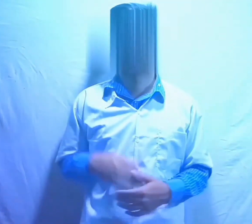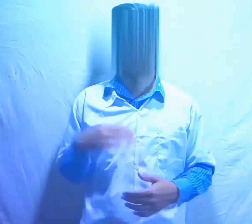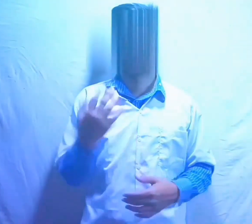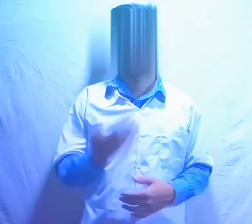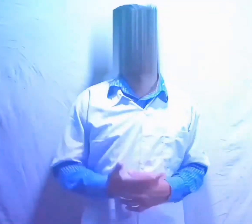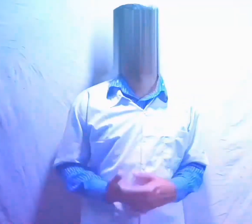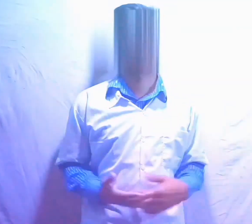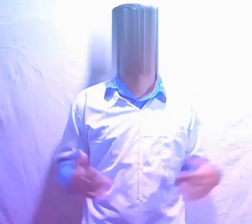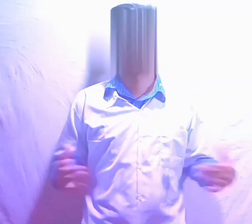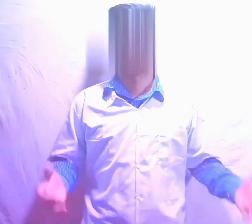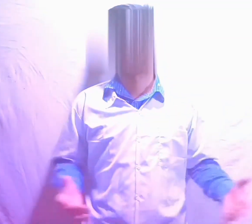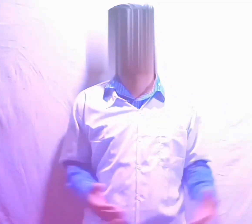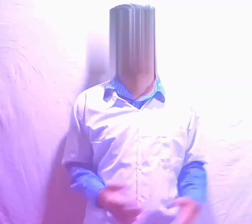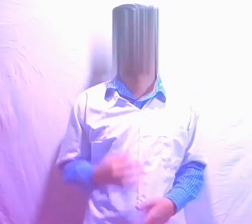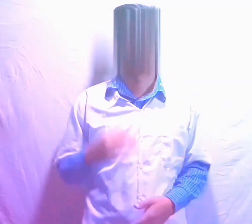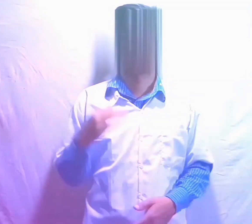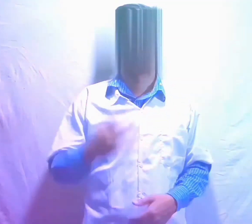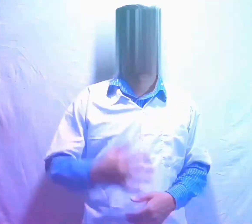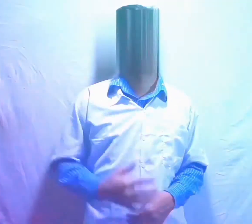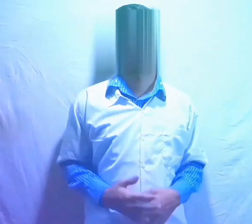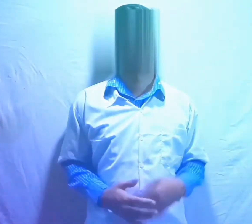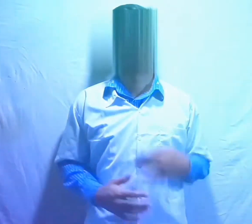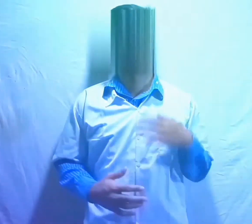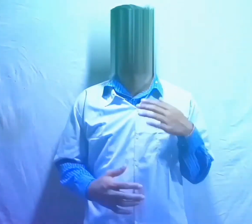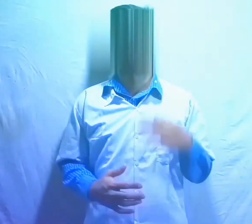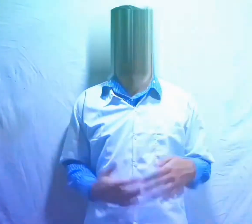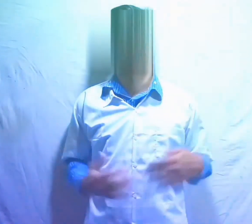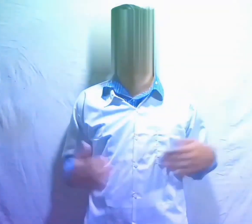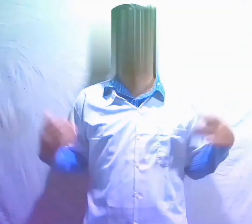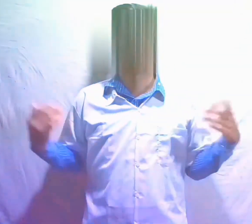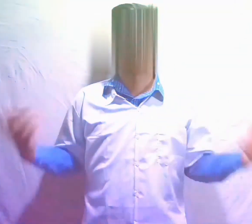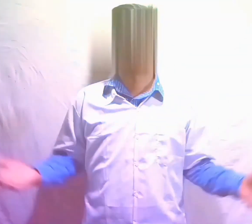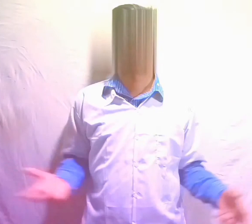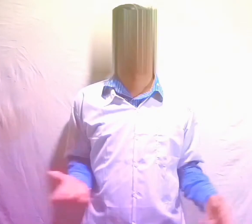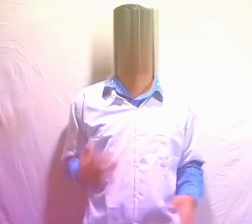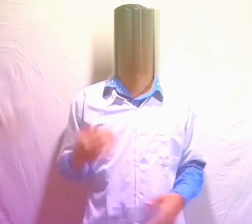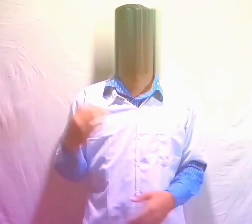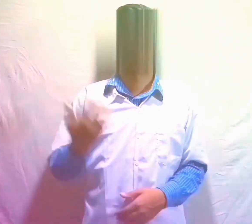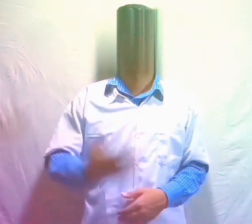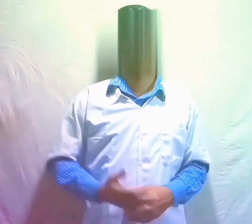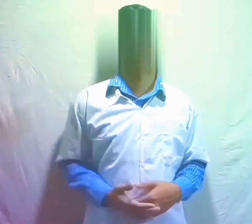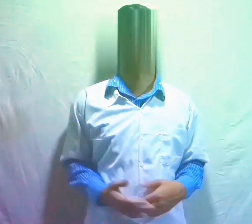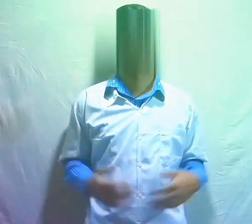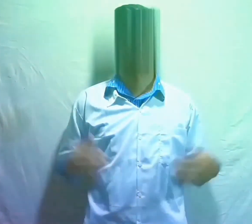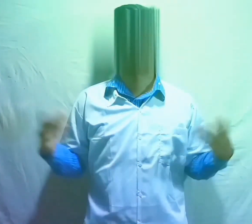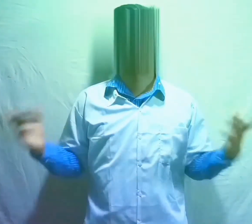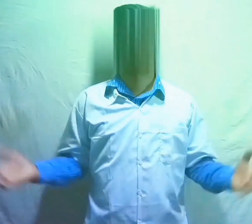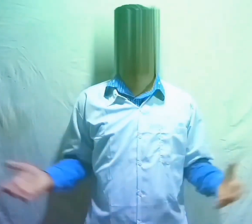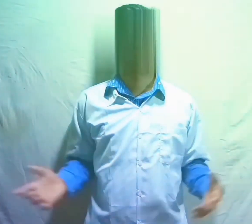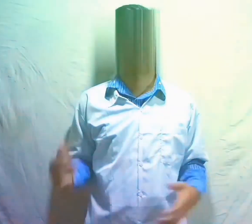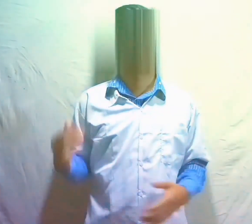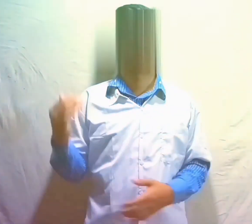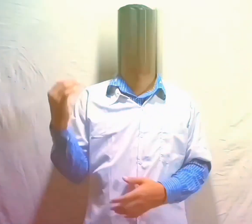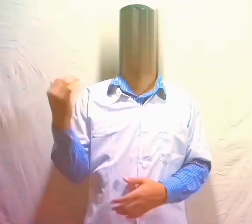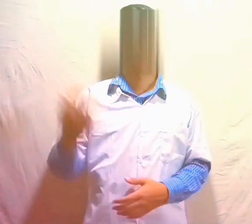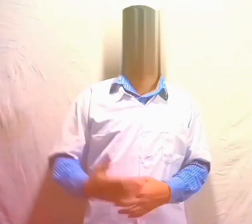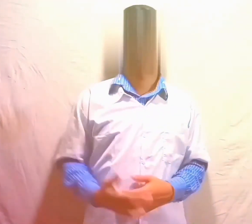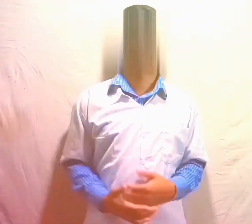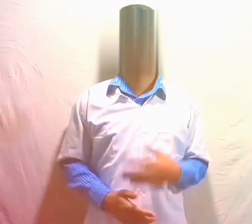1 থেকে 2 মাস পরে এর রেজাল্ট দেখবেন। লম্বা হওয়ার জন্য ভাই ধৈর্য ধরতে হবে। বললে তো আর হলো না যে লম্বা হয়ে যাব,